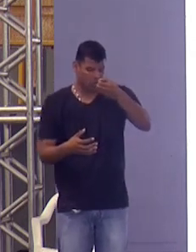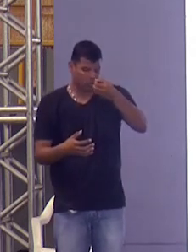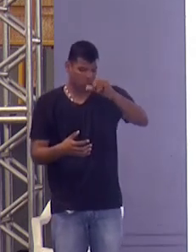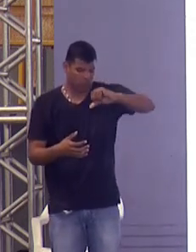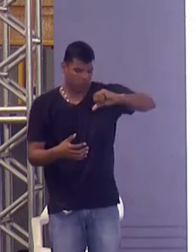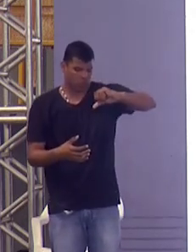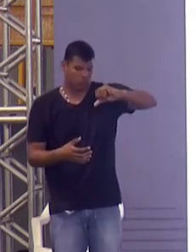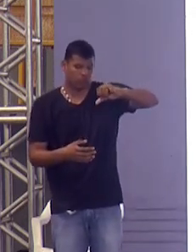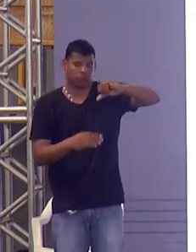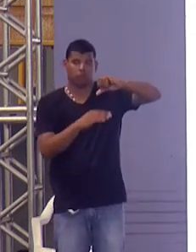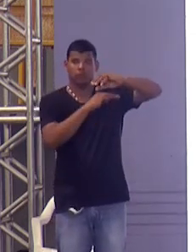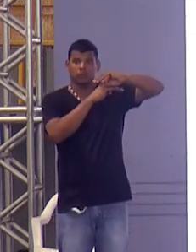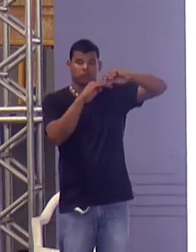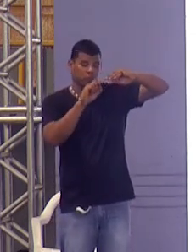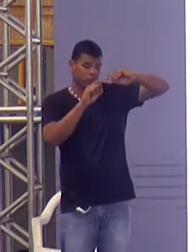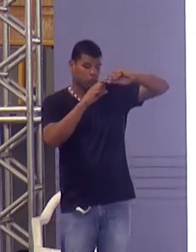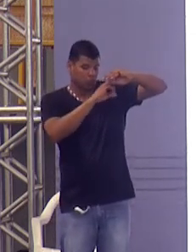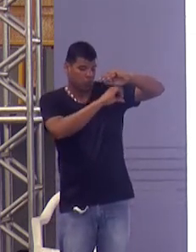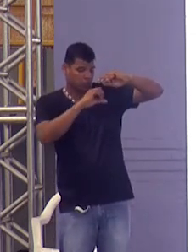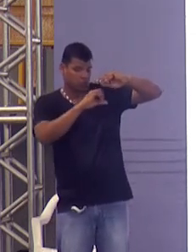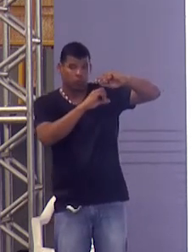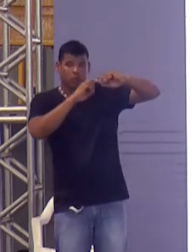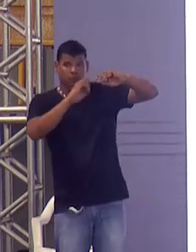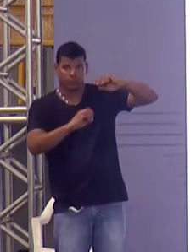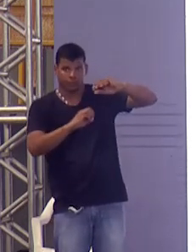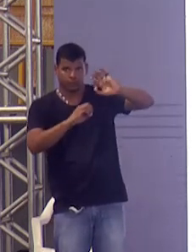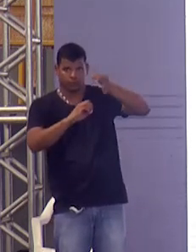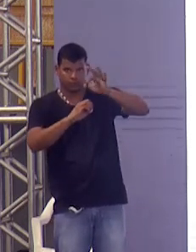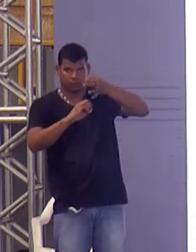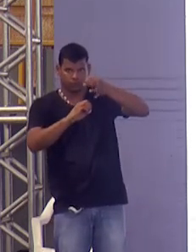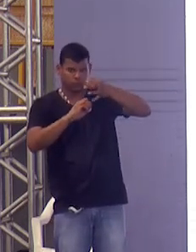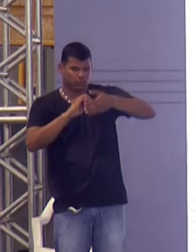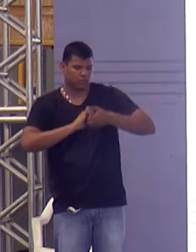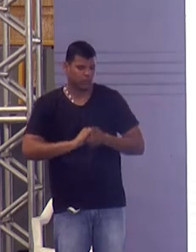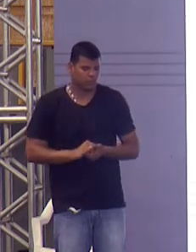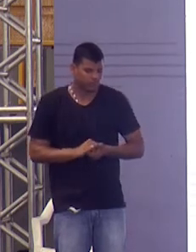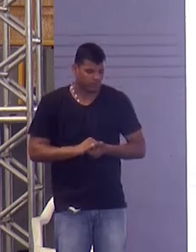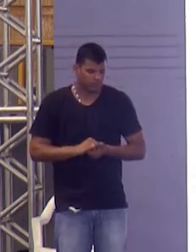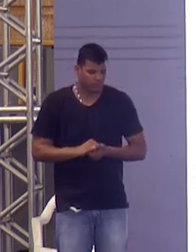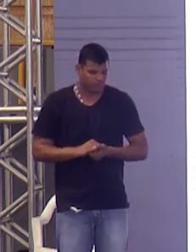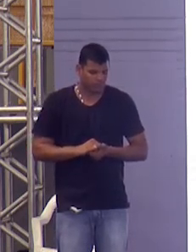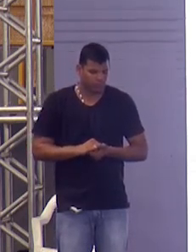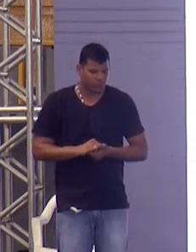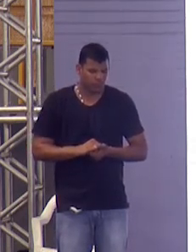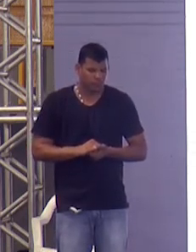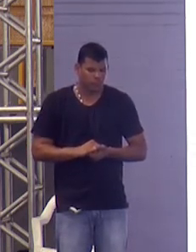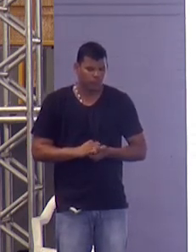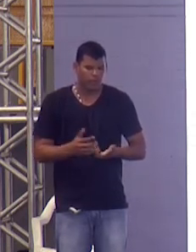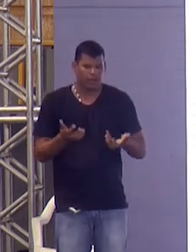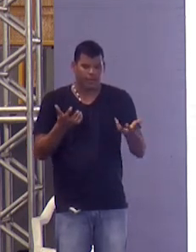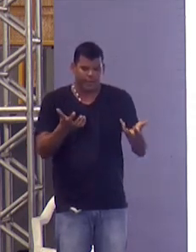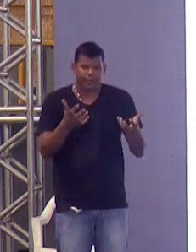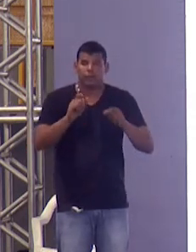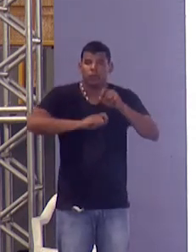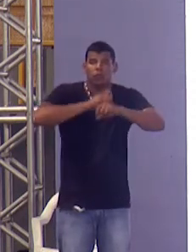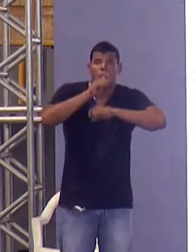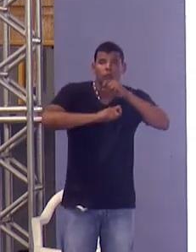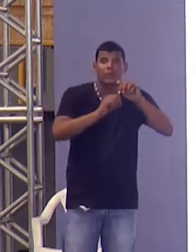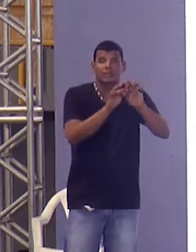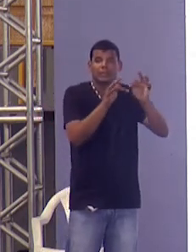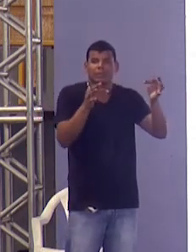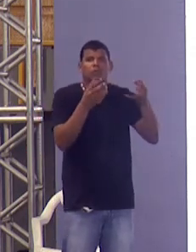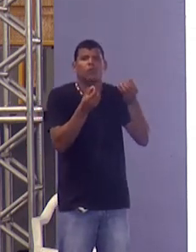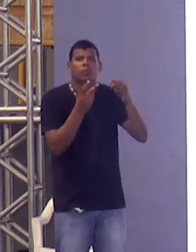309 sobre 990. Aí agora eu vou simplificar essa fração.